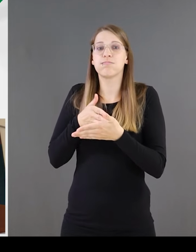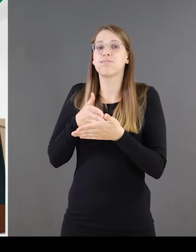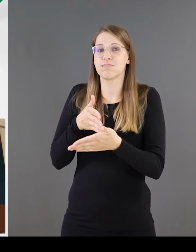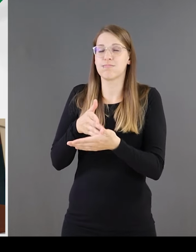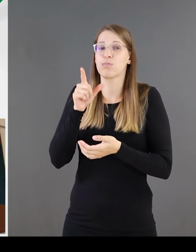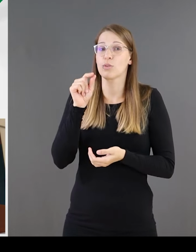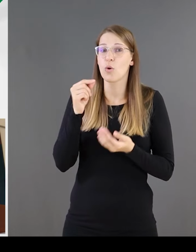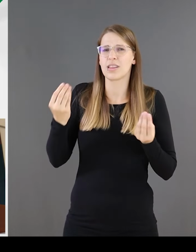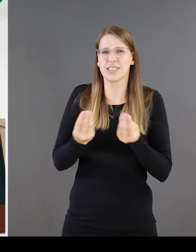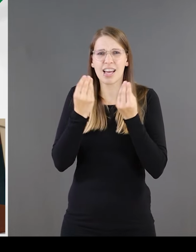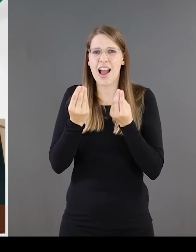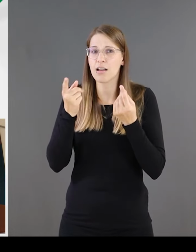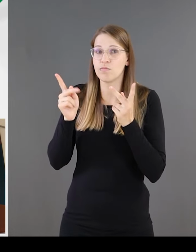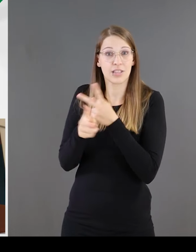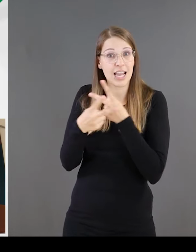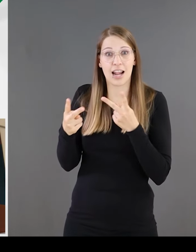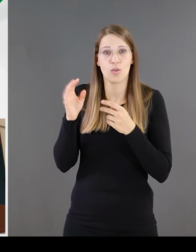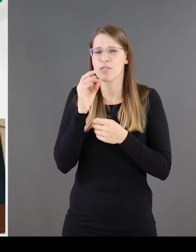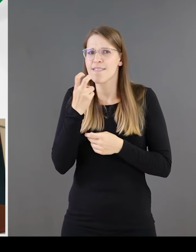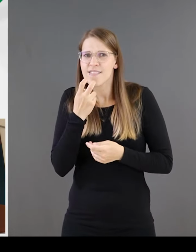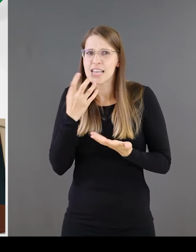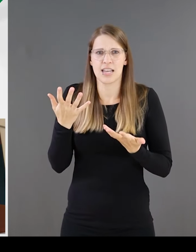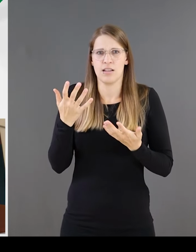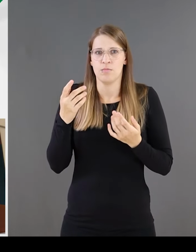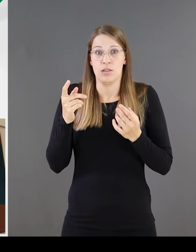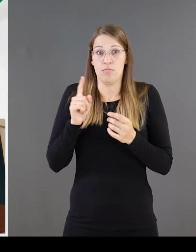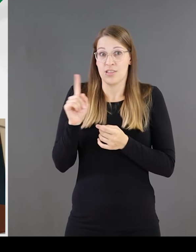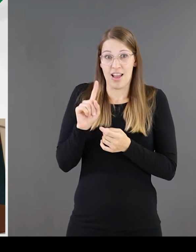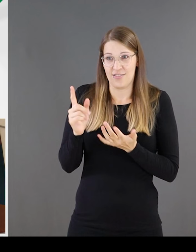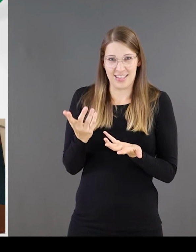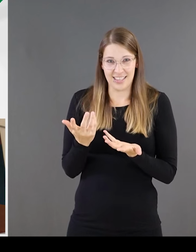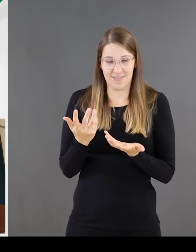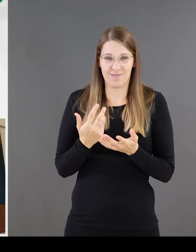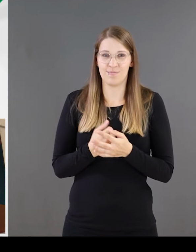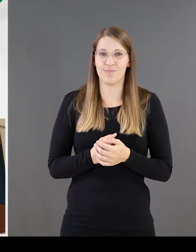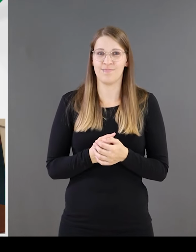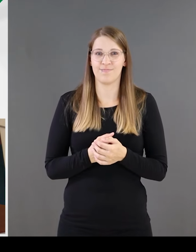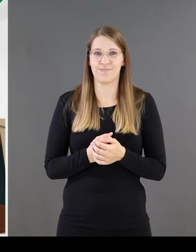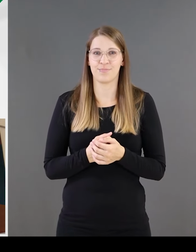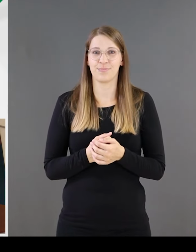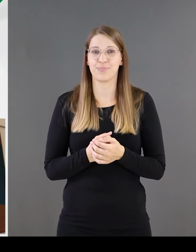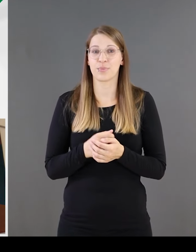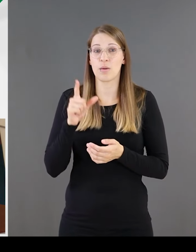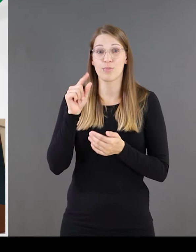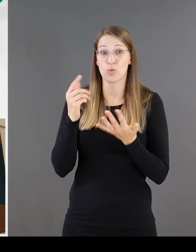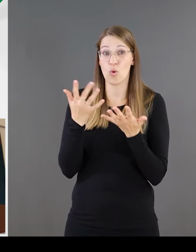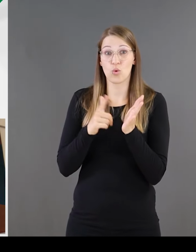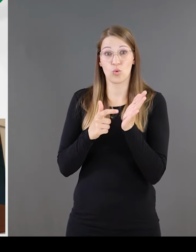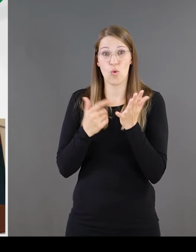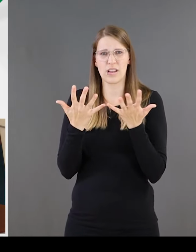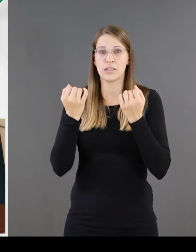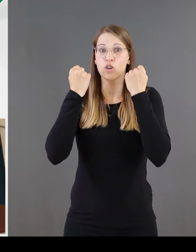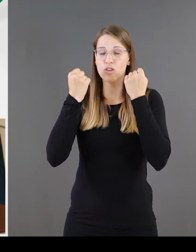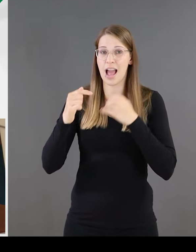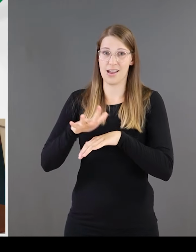starken Gefühlen begleitet und sehr oft sind dann sogenannte Trotzanfälle oder Wutanfälle an der Tagesordnung.